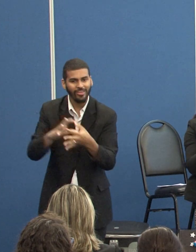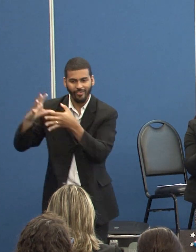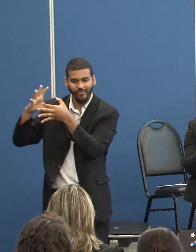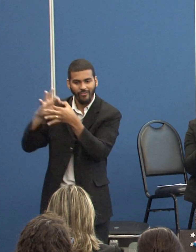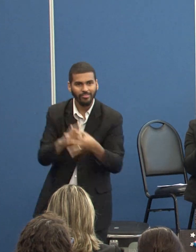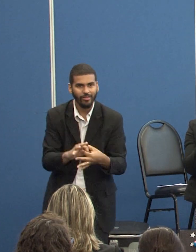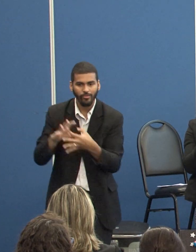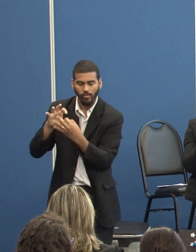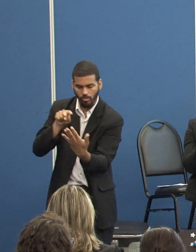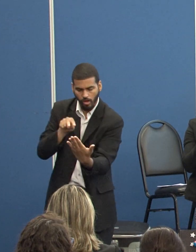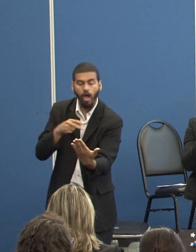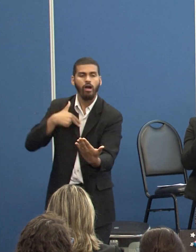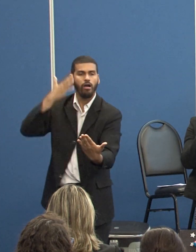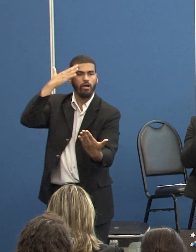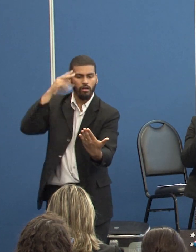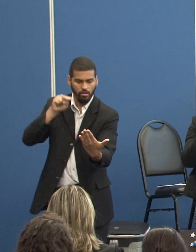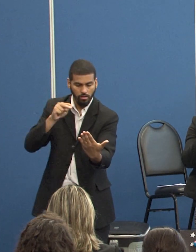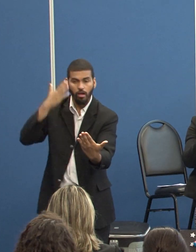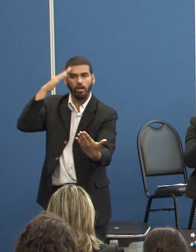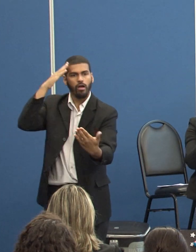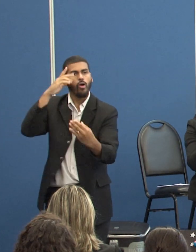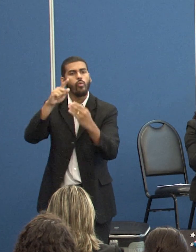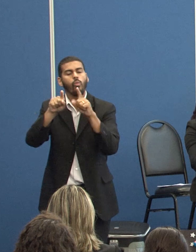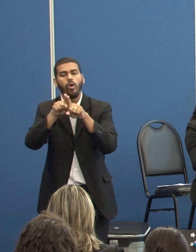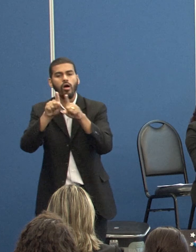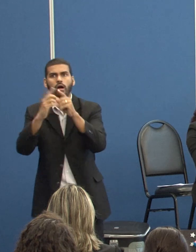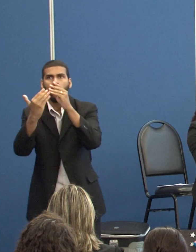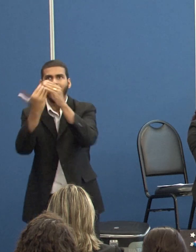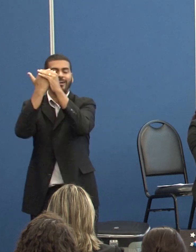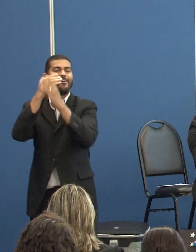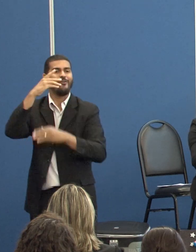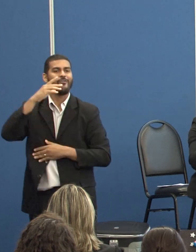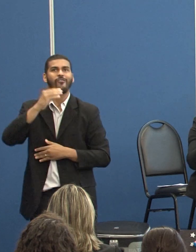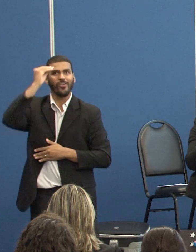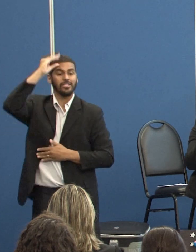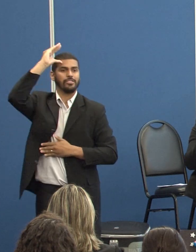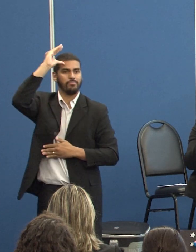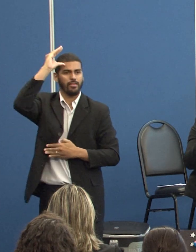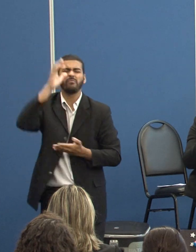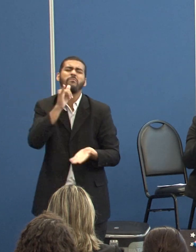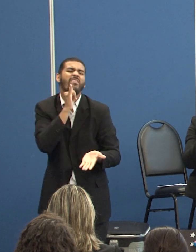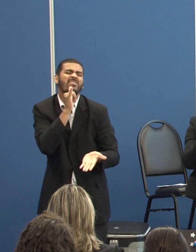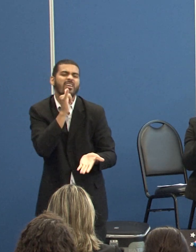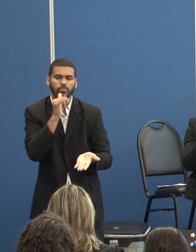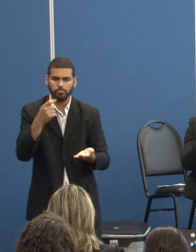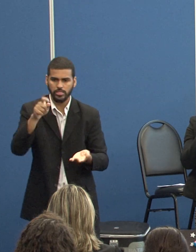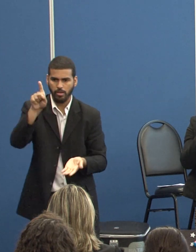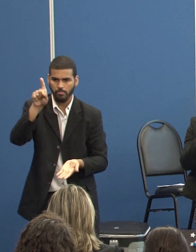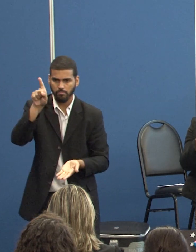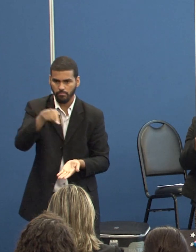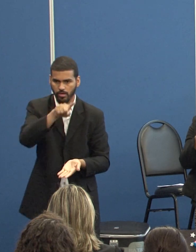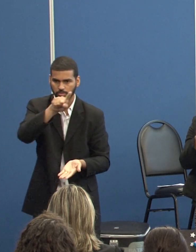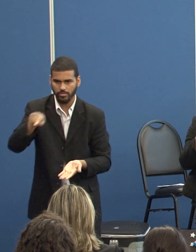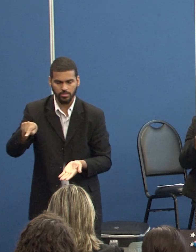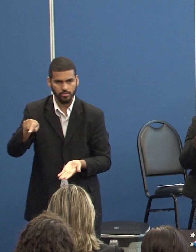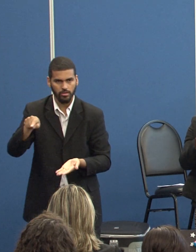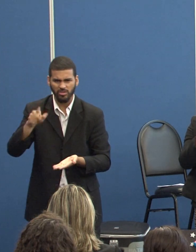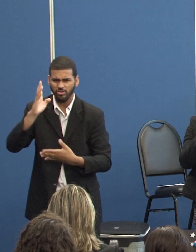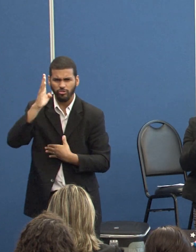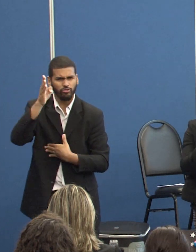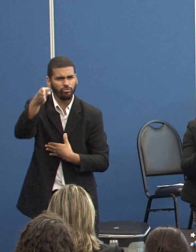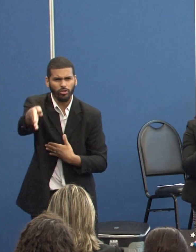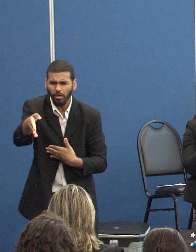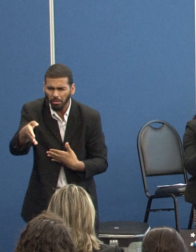do conhecimento. Né? Então, eu preciso que o aluno, por exemplo, marque um X. Eu preciso que esse comando